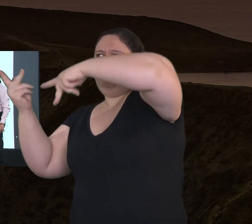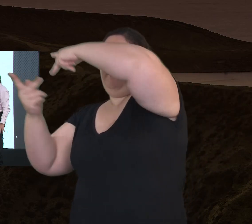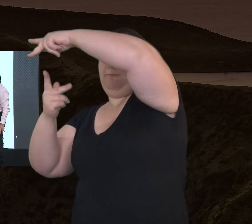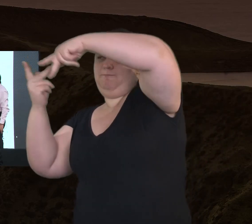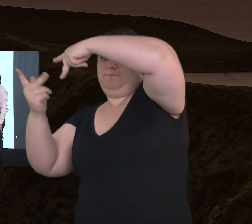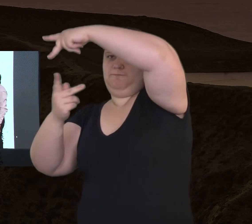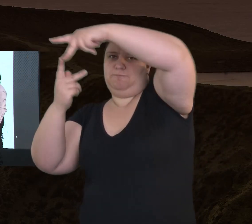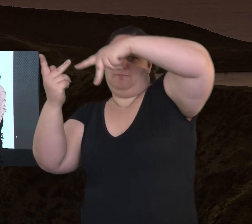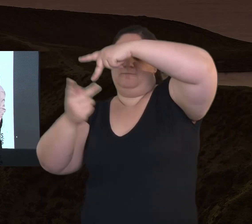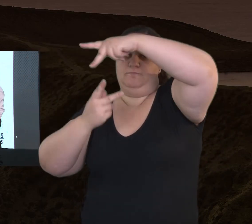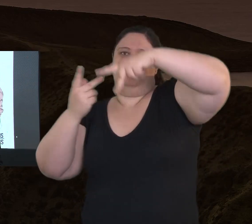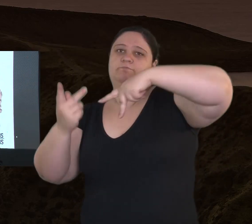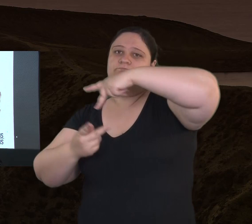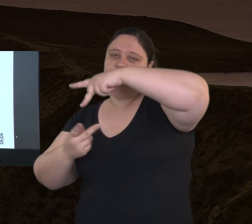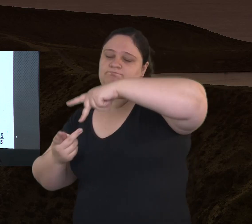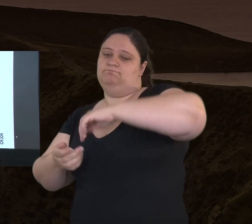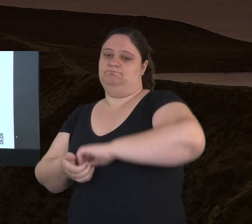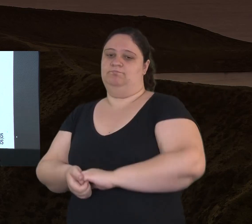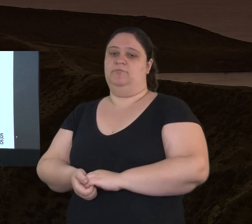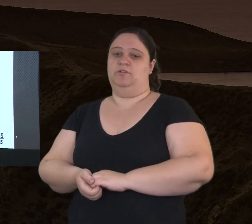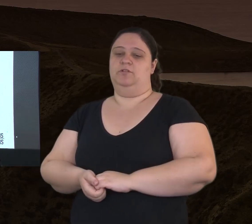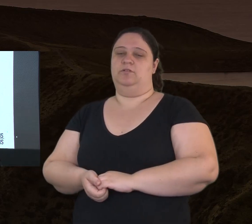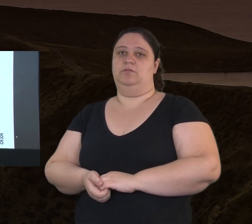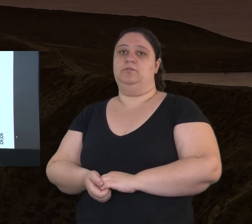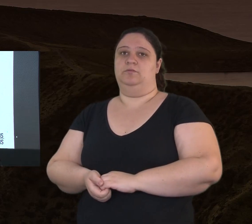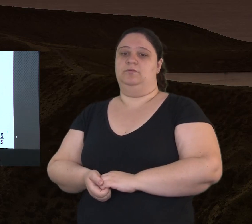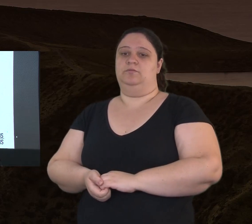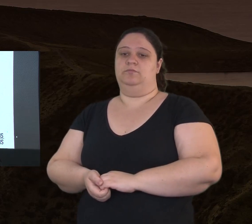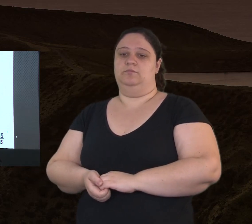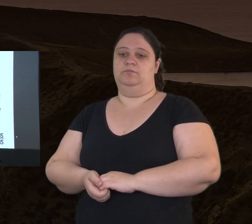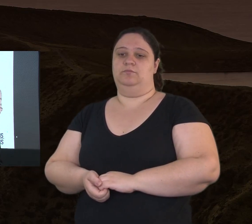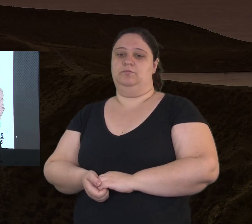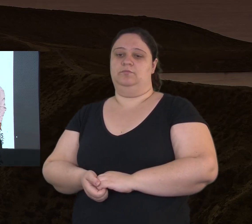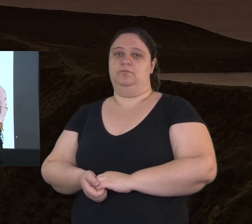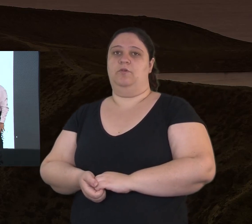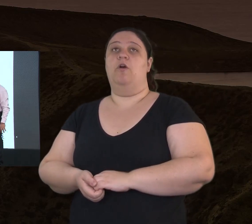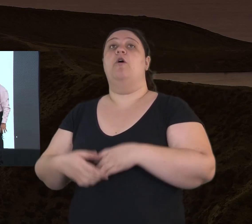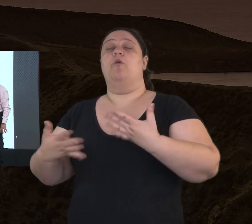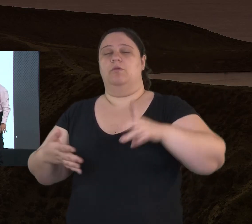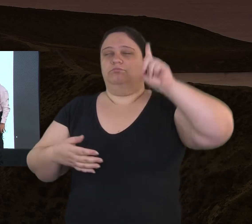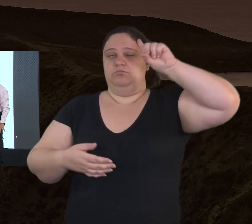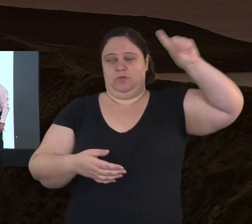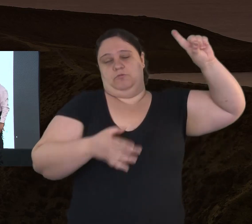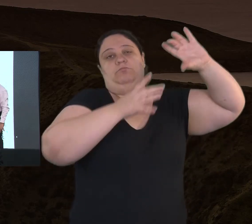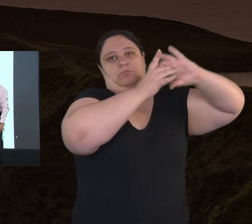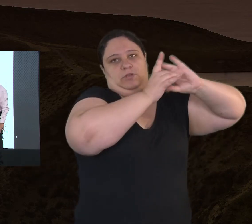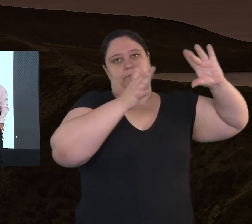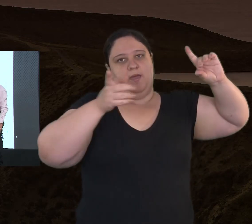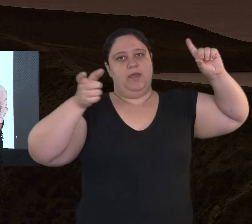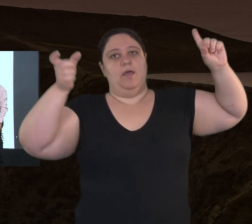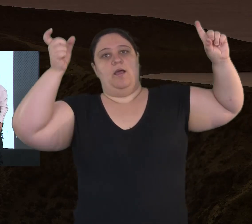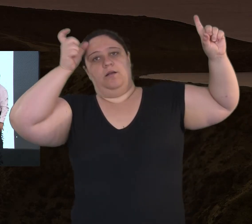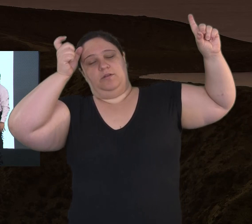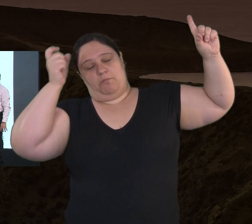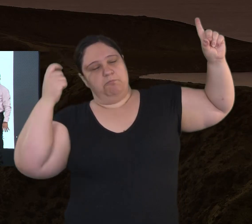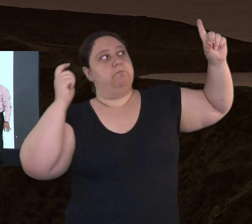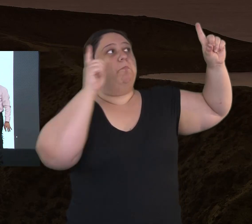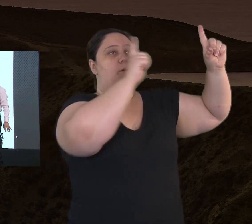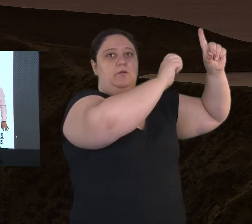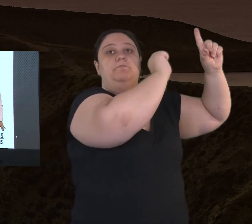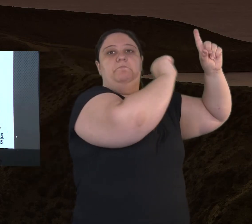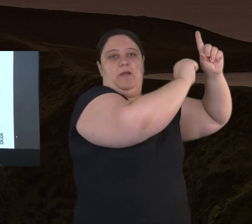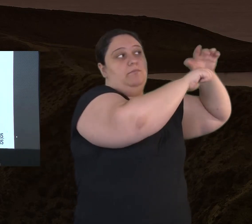ele só lhe é facultado acesso a Deus quando Deus lhe permite, né? Porque